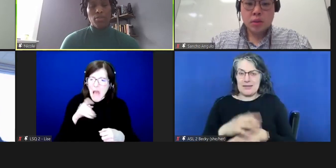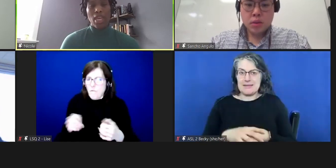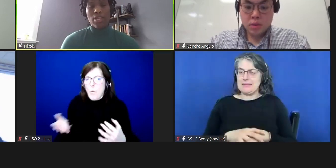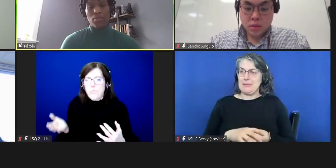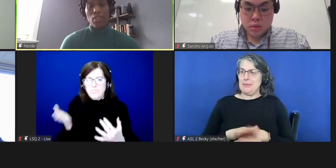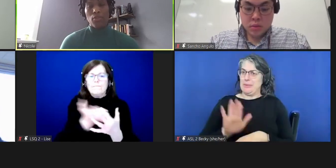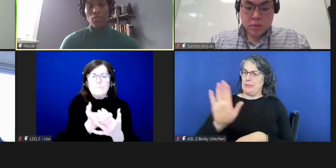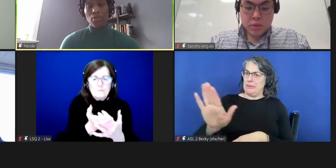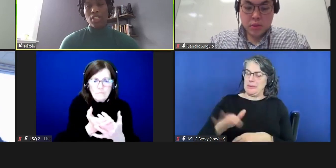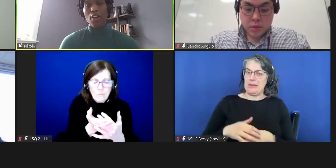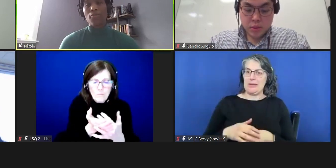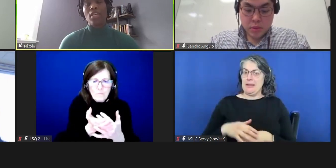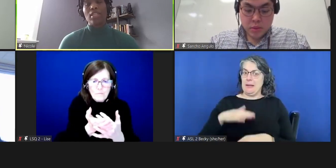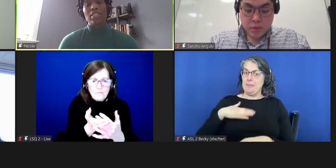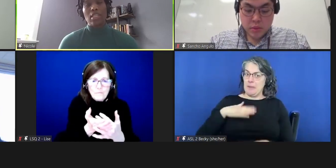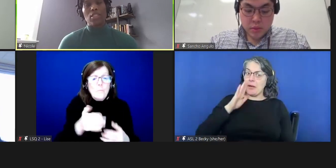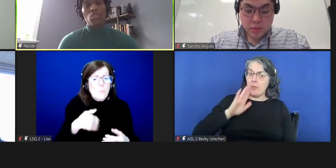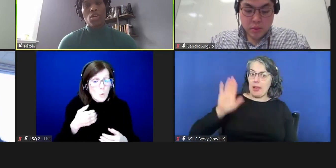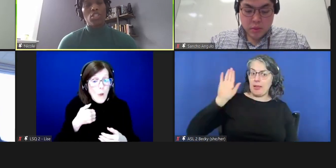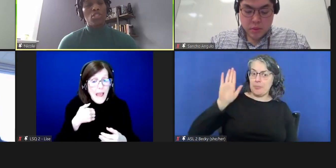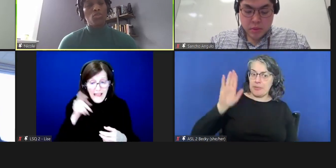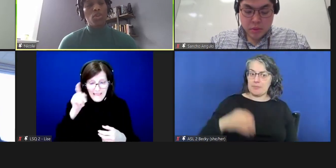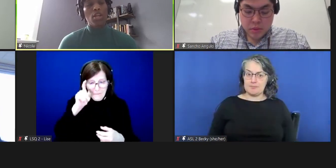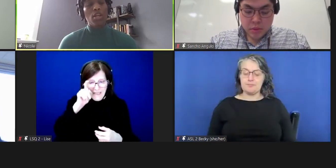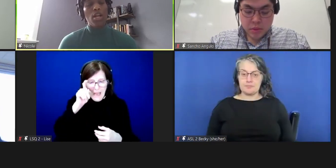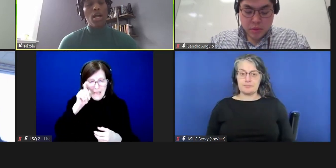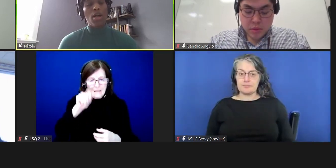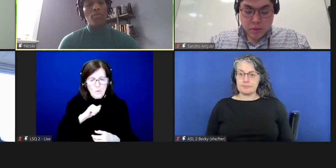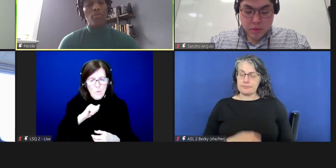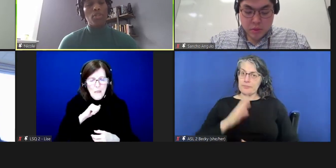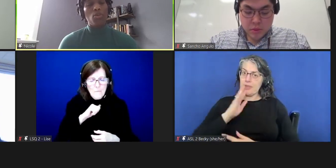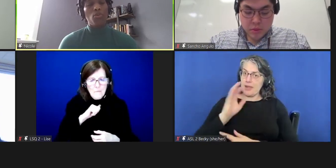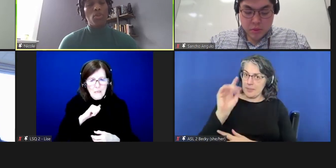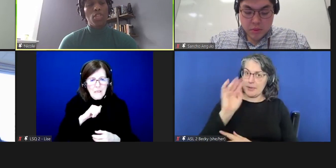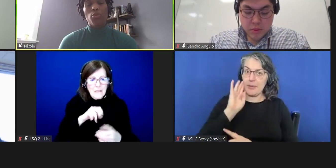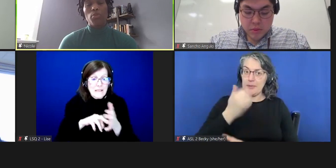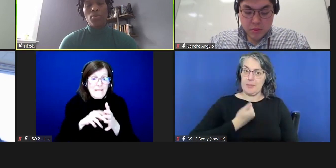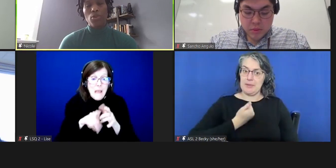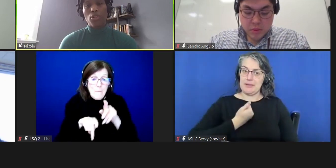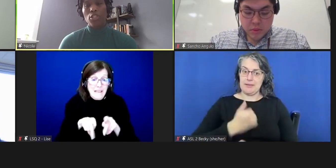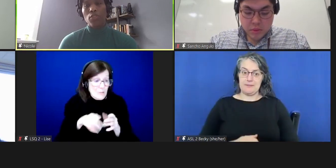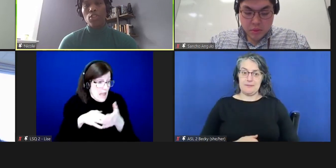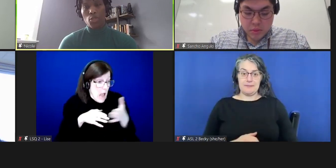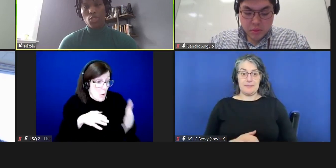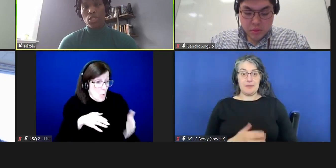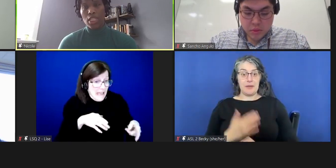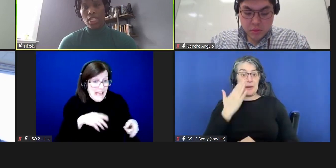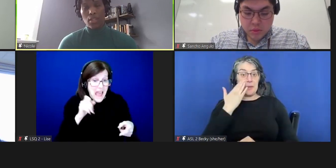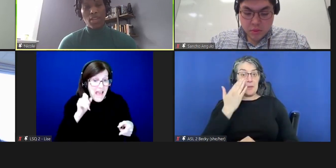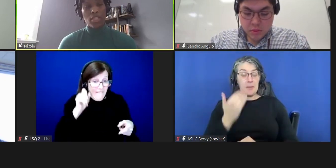parce que mon expérience est celle de la personne qui était à côté de moi, mon frère, et qui ne pouvait